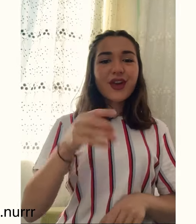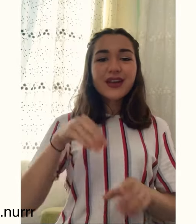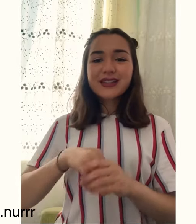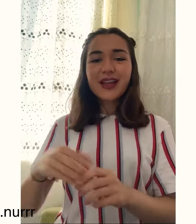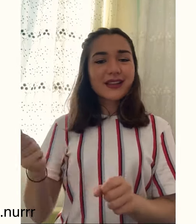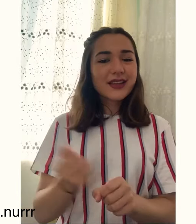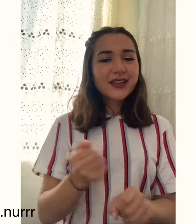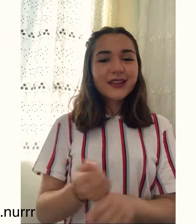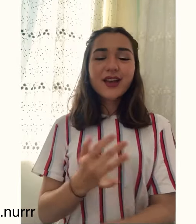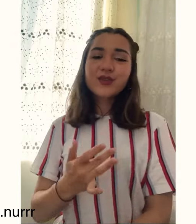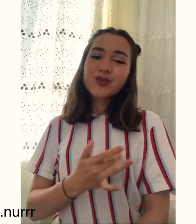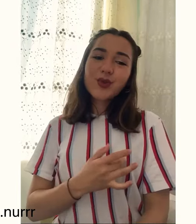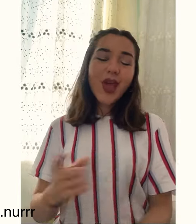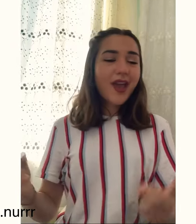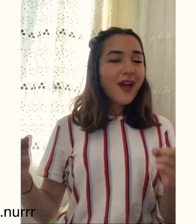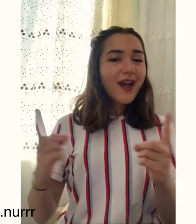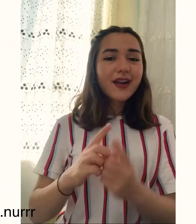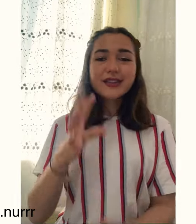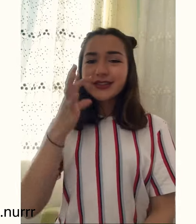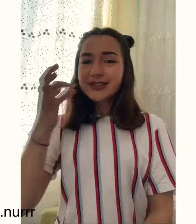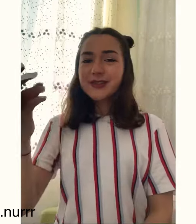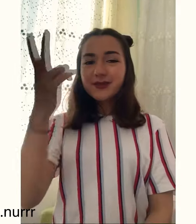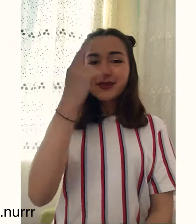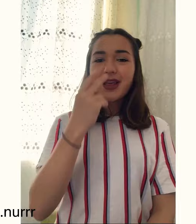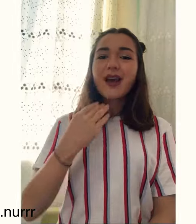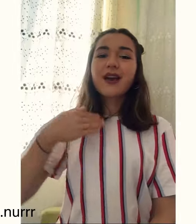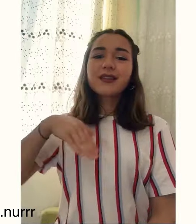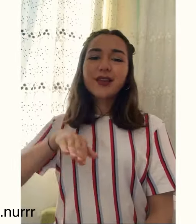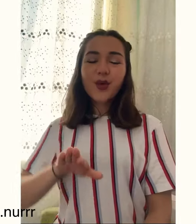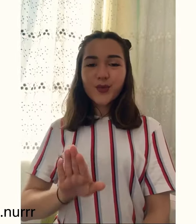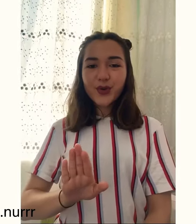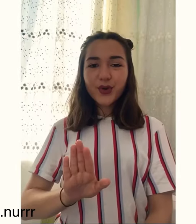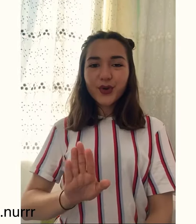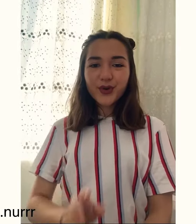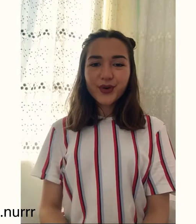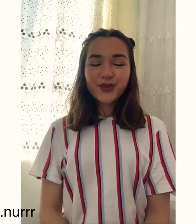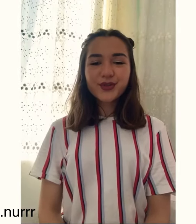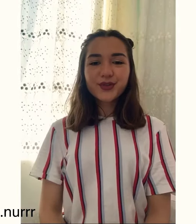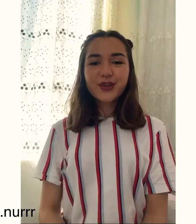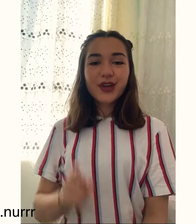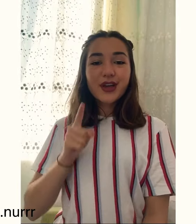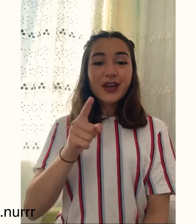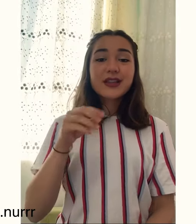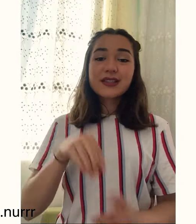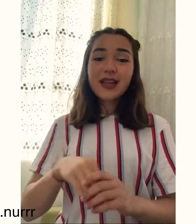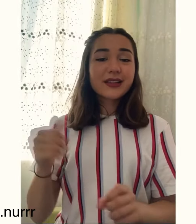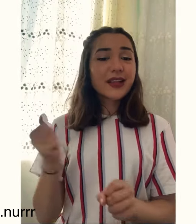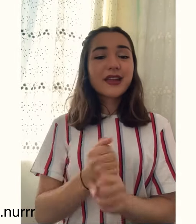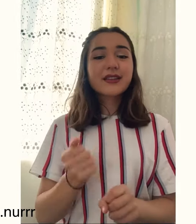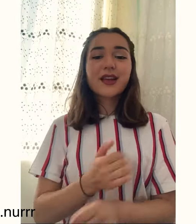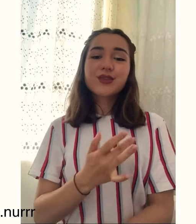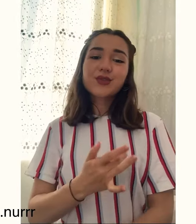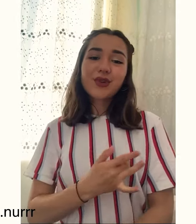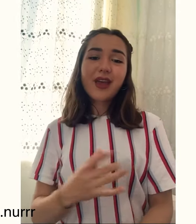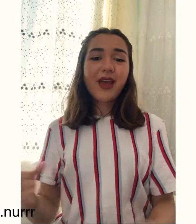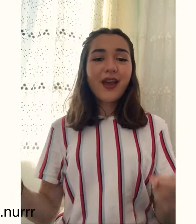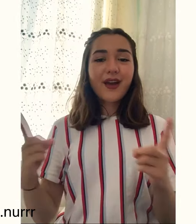Sendeki taş yüreği artık kimse ağlamıyor Sendeki taş yüreği